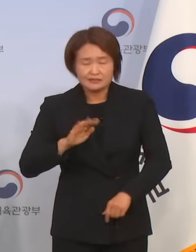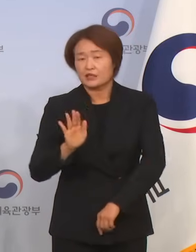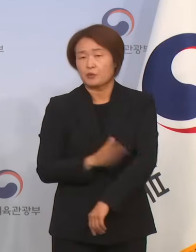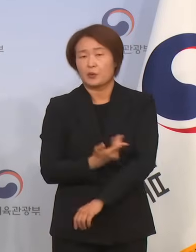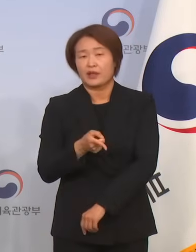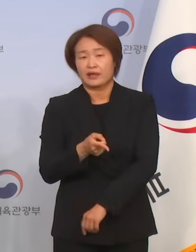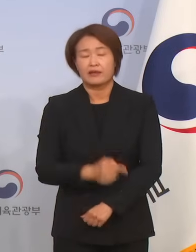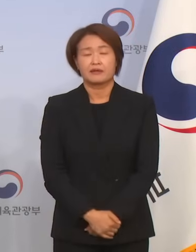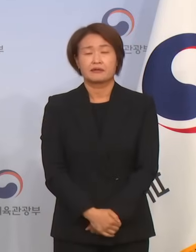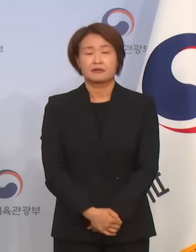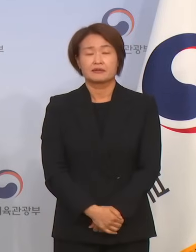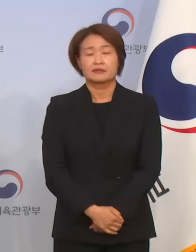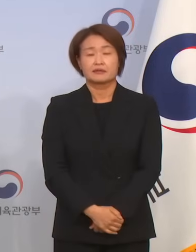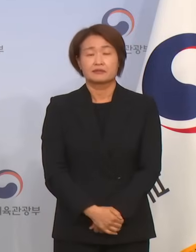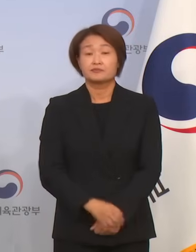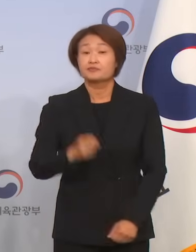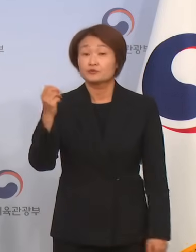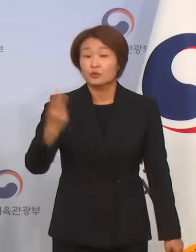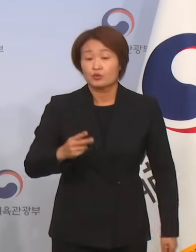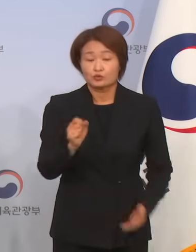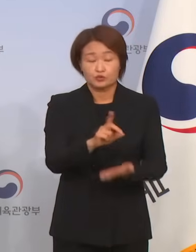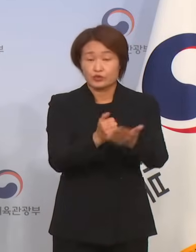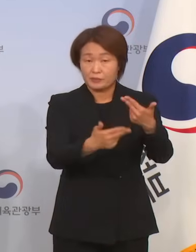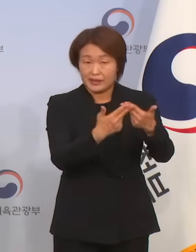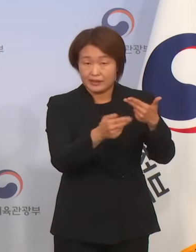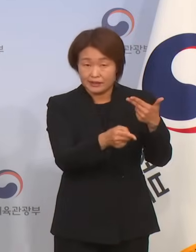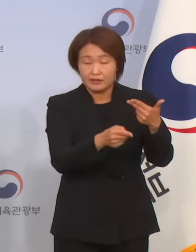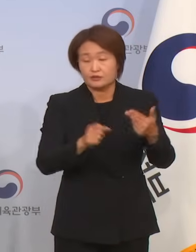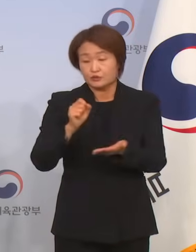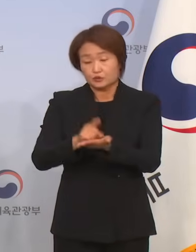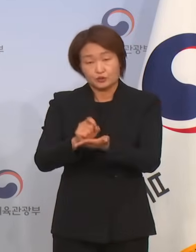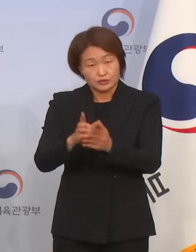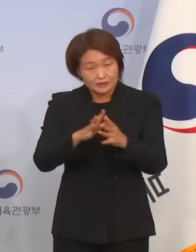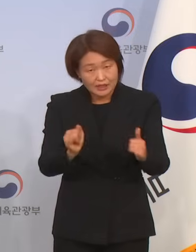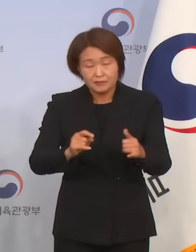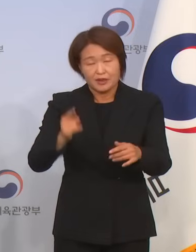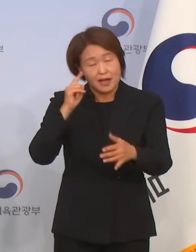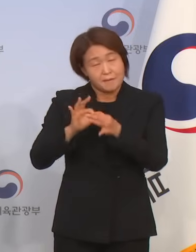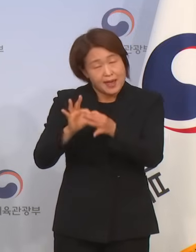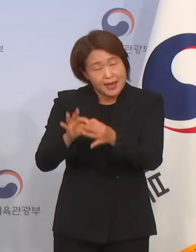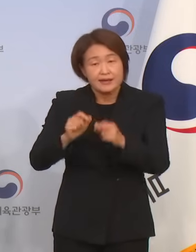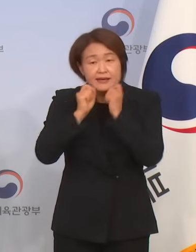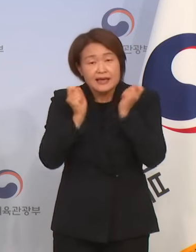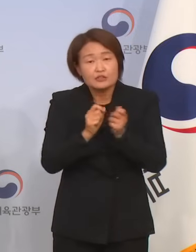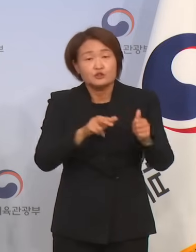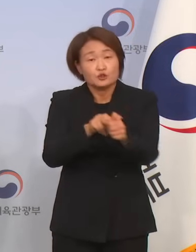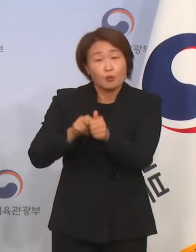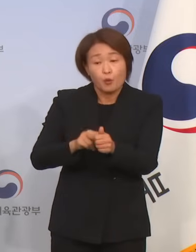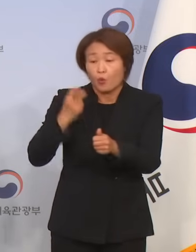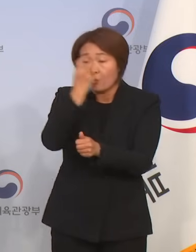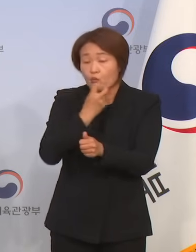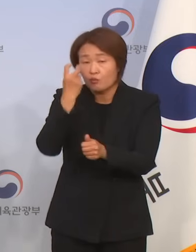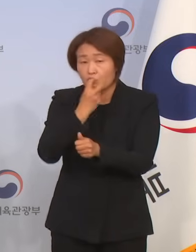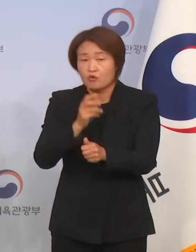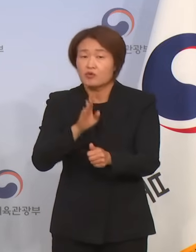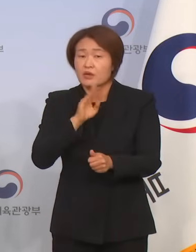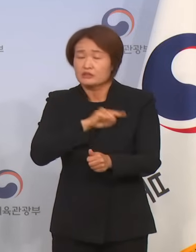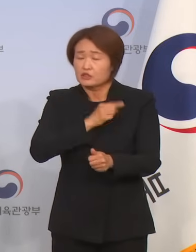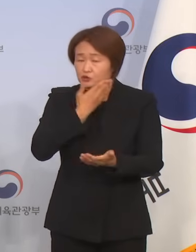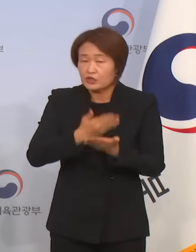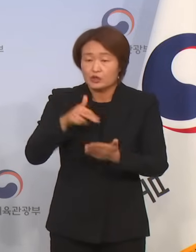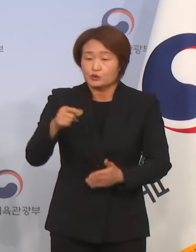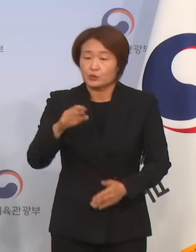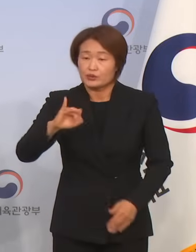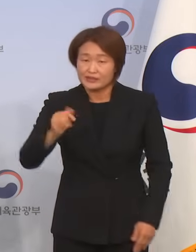못하였습니다. 또한 축구협회는 축구인과 축구팬들의 개인정보를 관리하는 조인